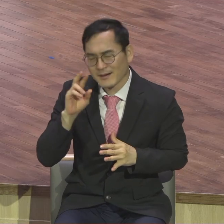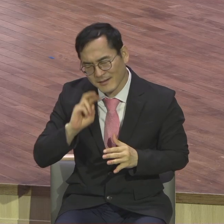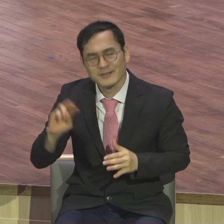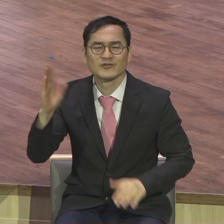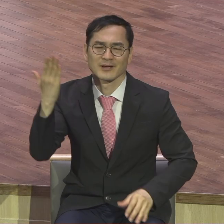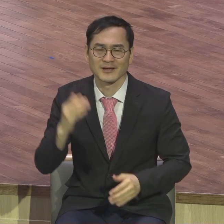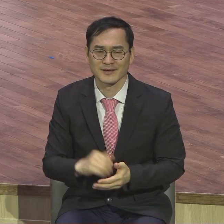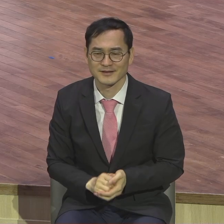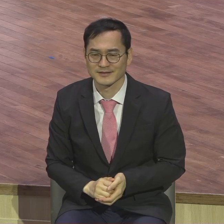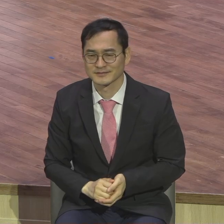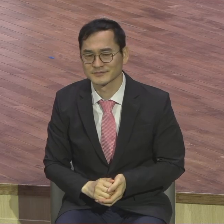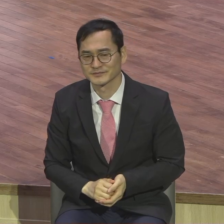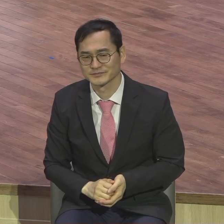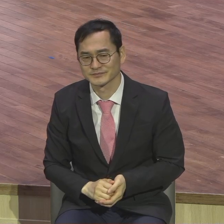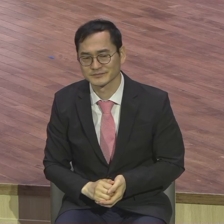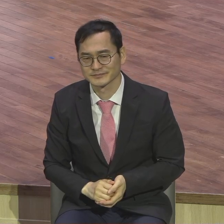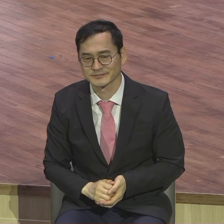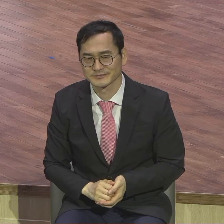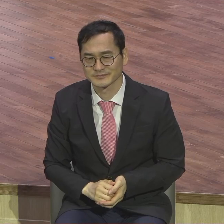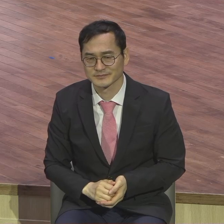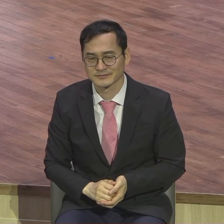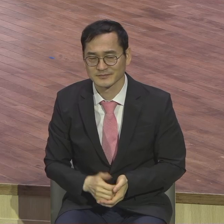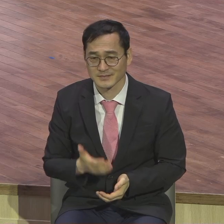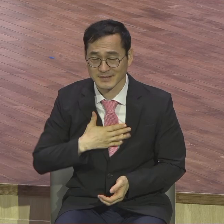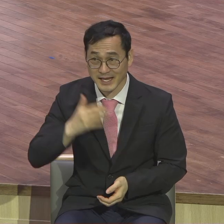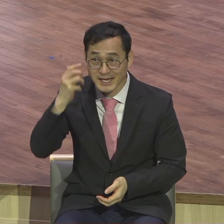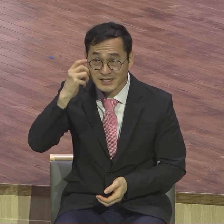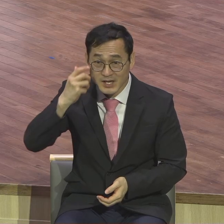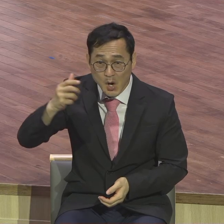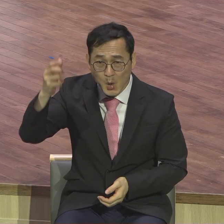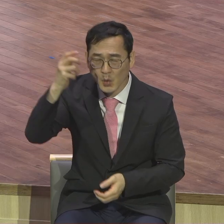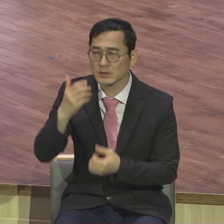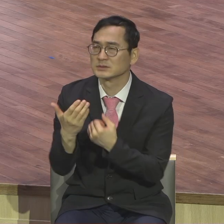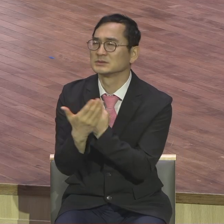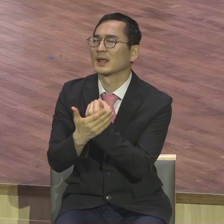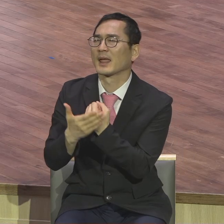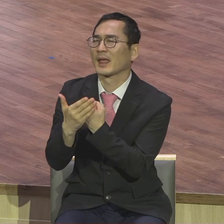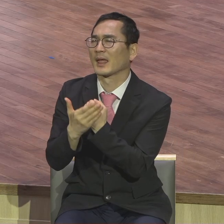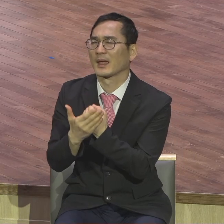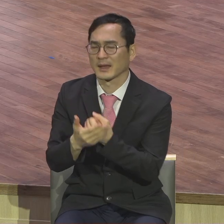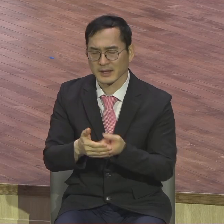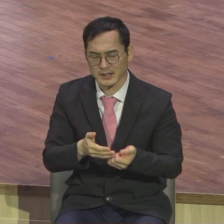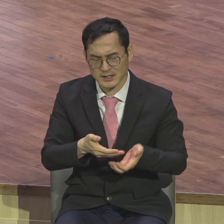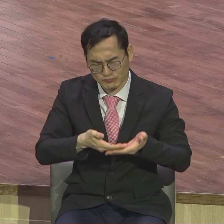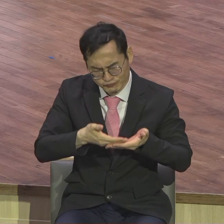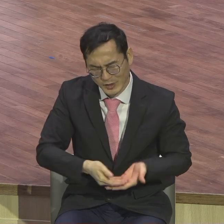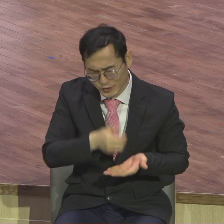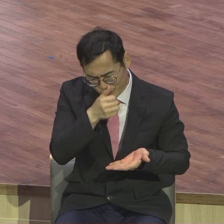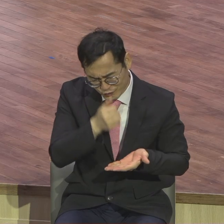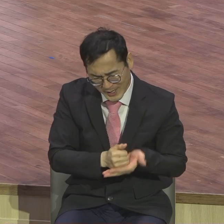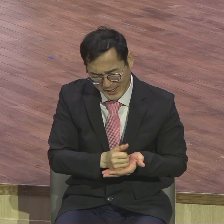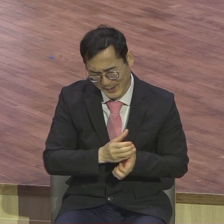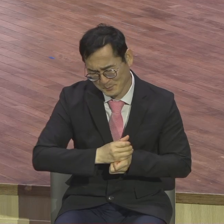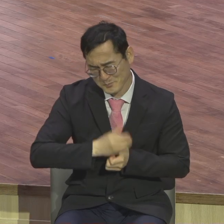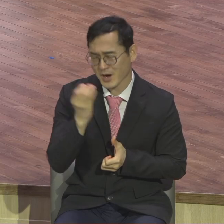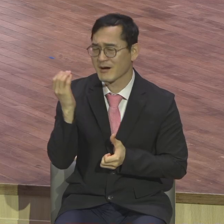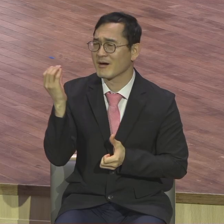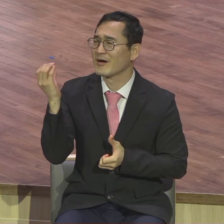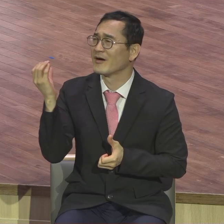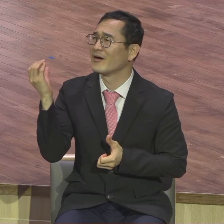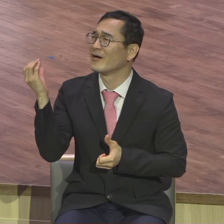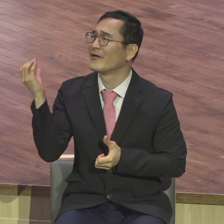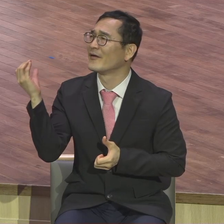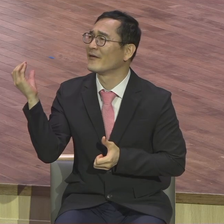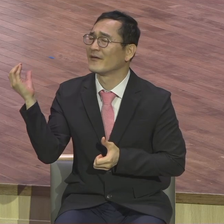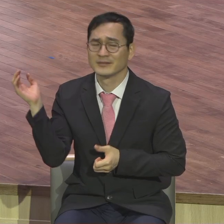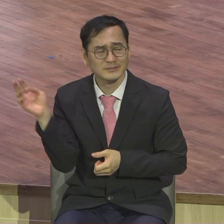아멘입니까? 내 영혼이 은총 입어 중환제쯤 벗고 보니 슬픔 많은 이